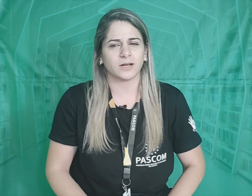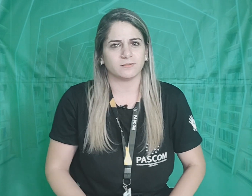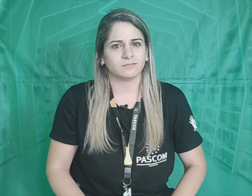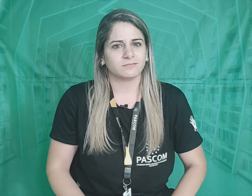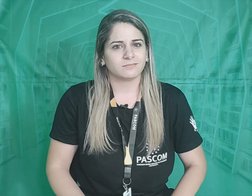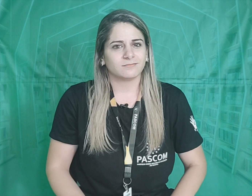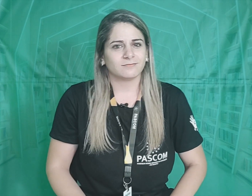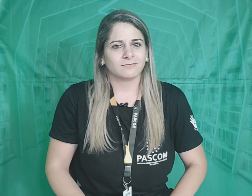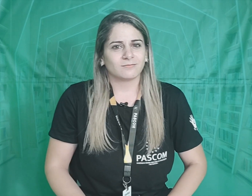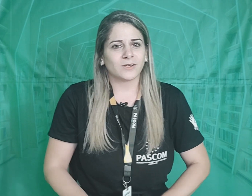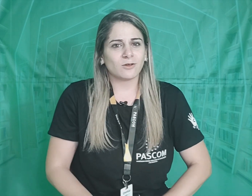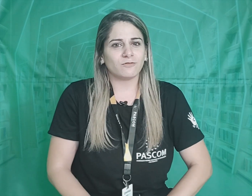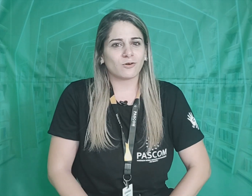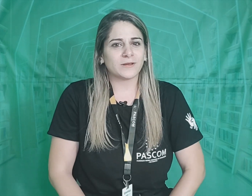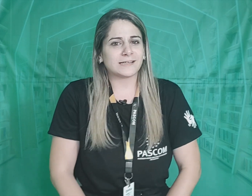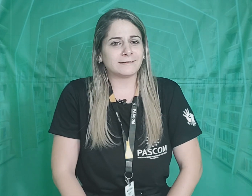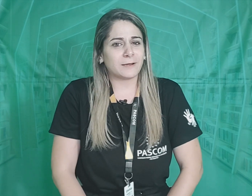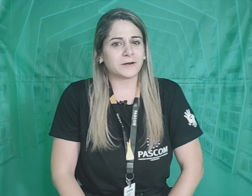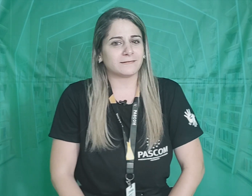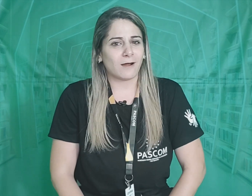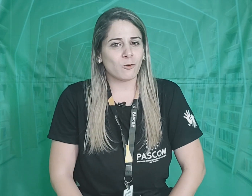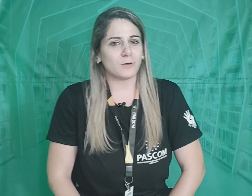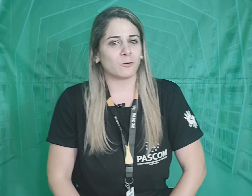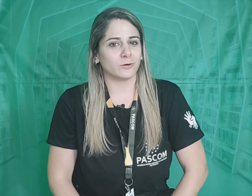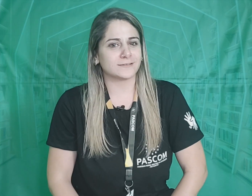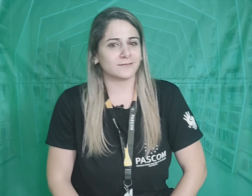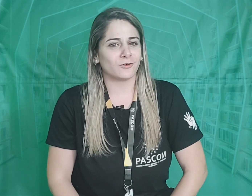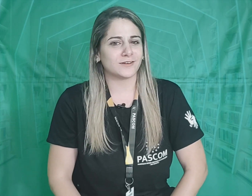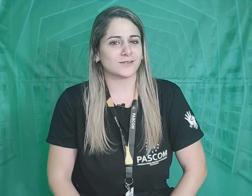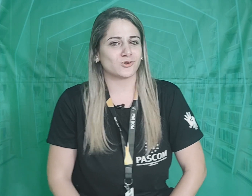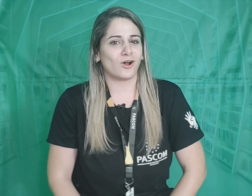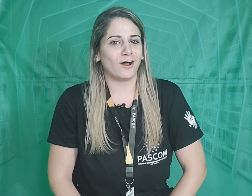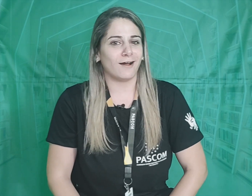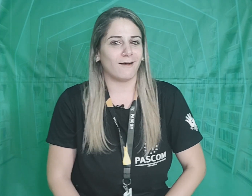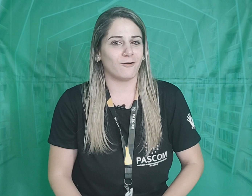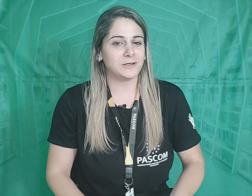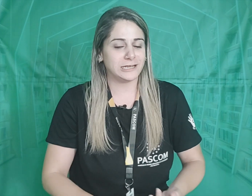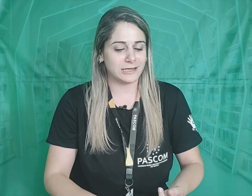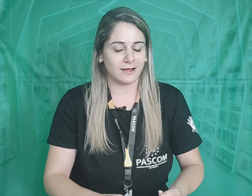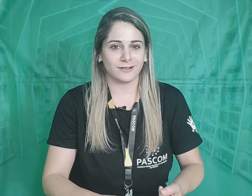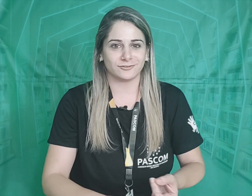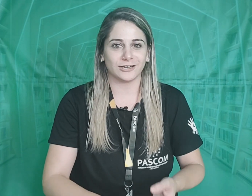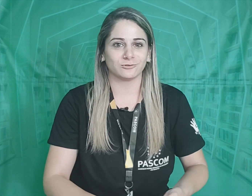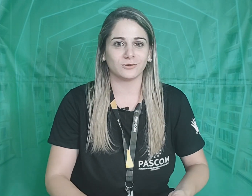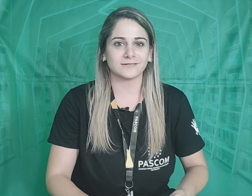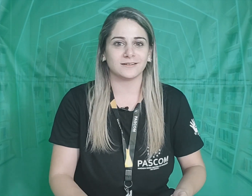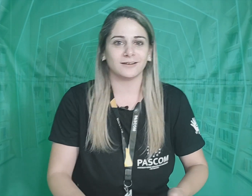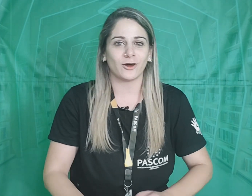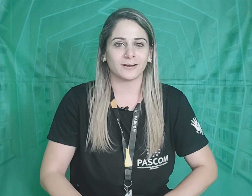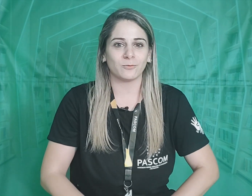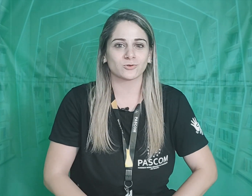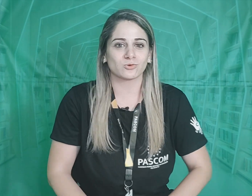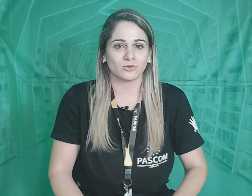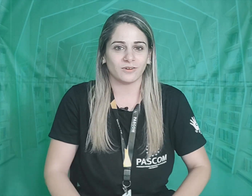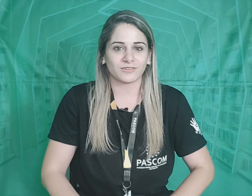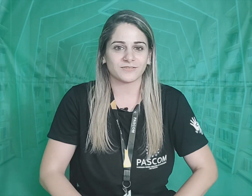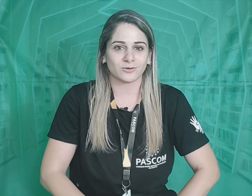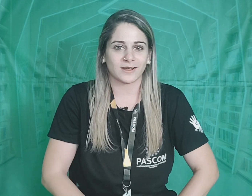como é que eu vou começar a interpretar alguma coisa e vou fazer só a homilia, as leituras e na hora da música o surdo vai ficar fazendo o que